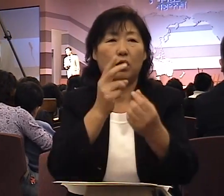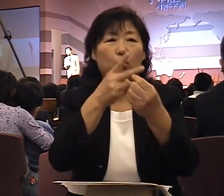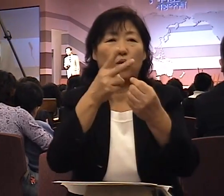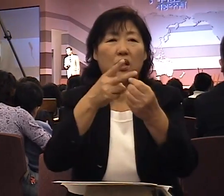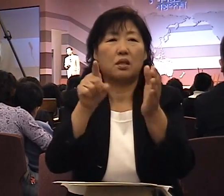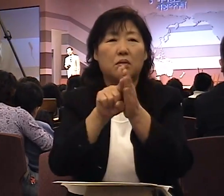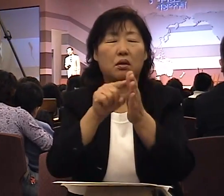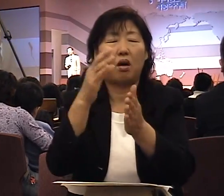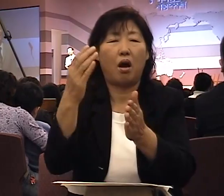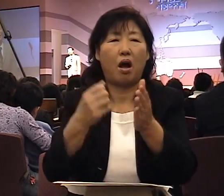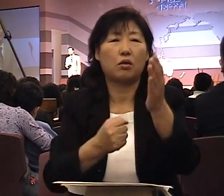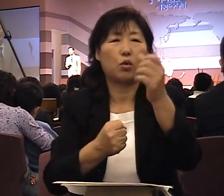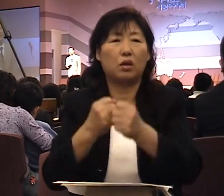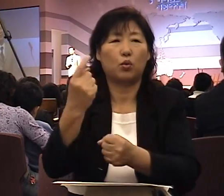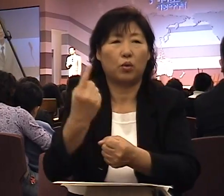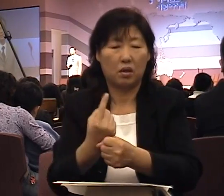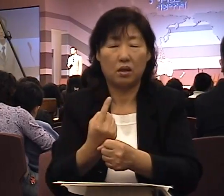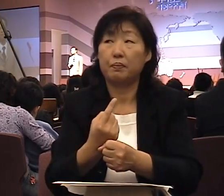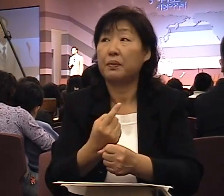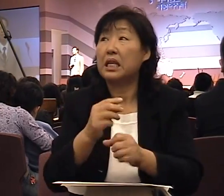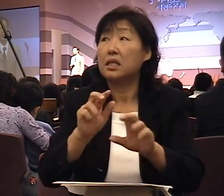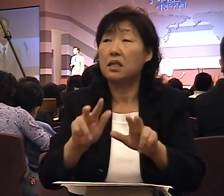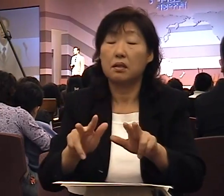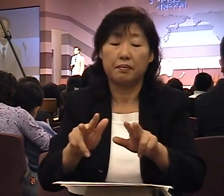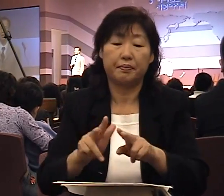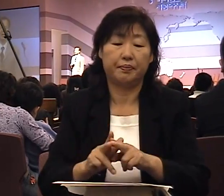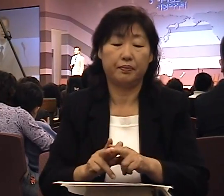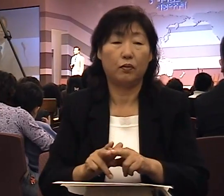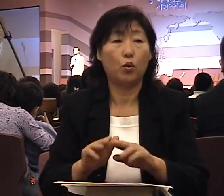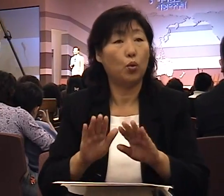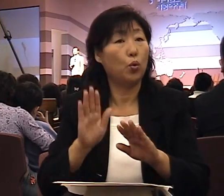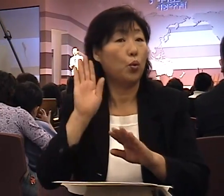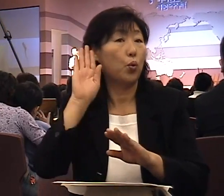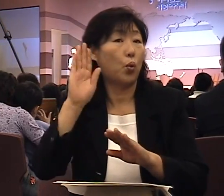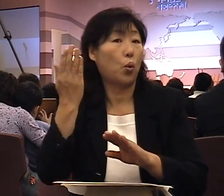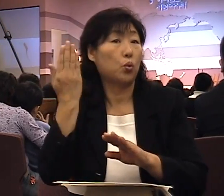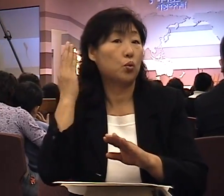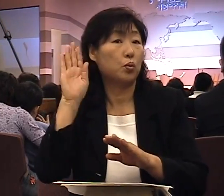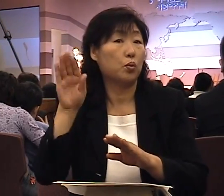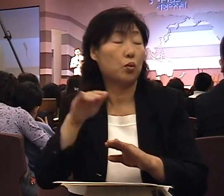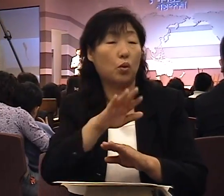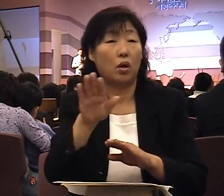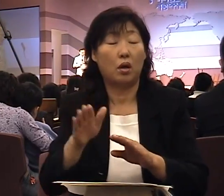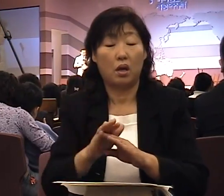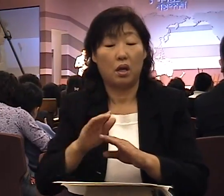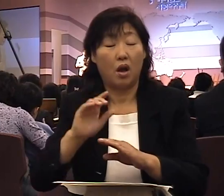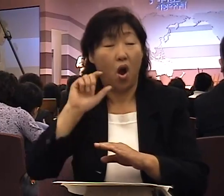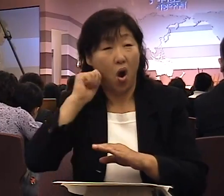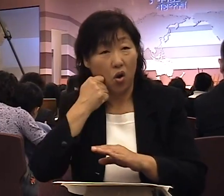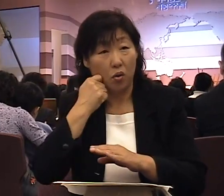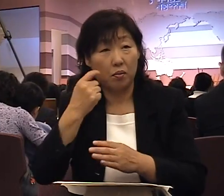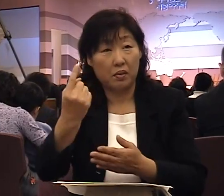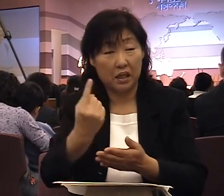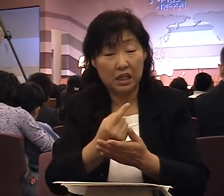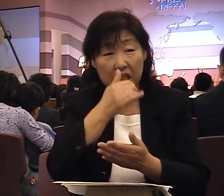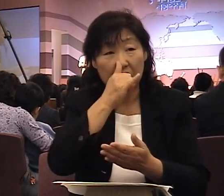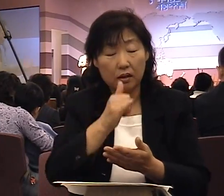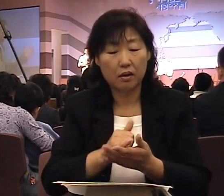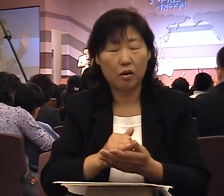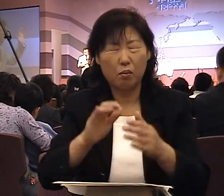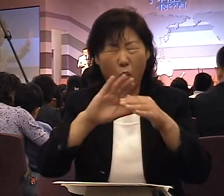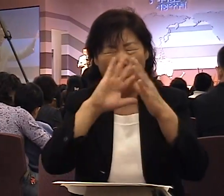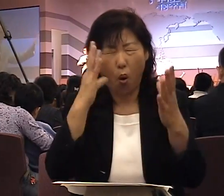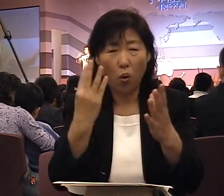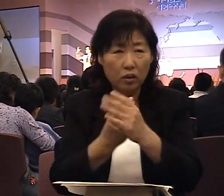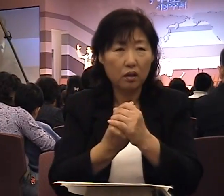갖고 나왔으면 합니다. 여러분, 지금 요사이 여러분들에게 임한 모든 어려움과 이 모든